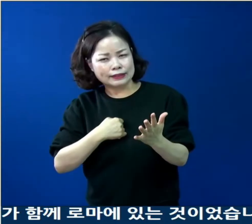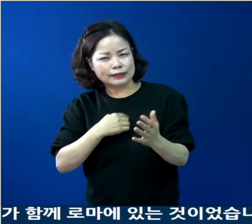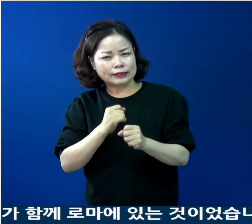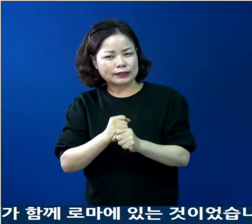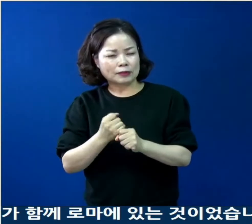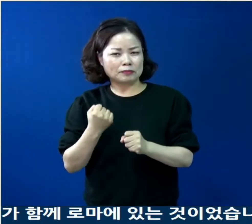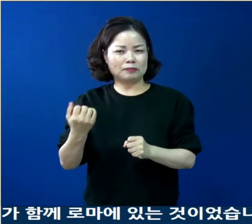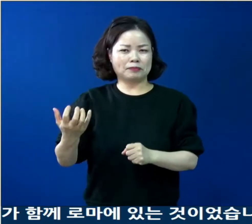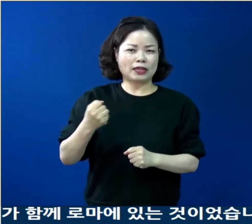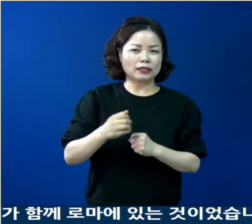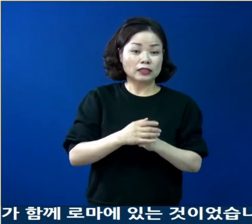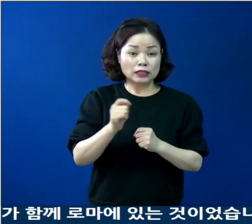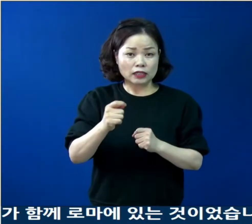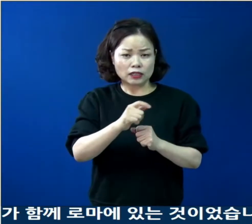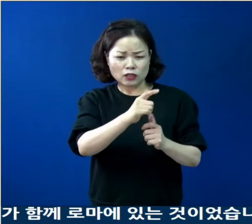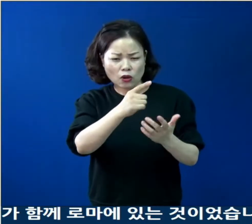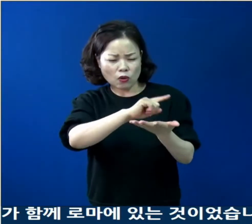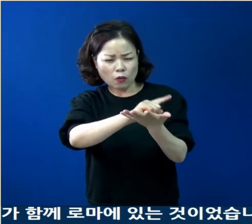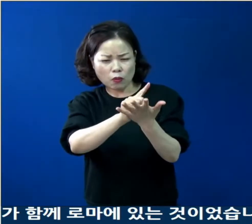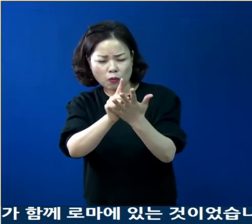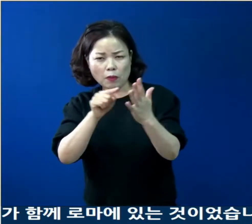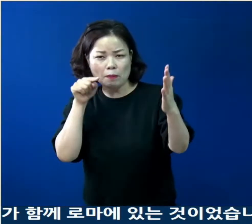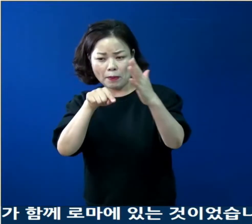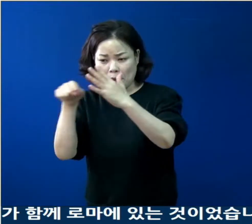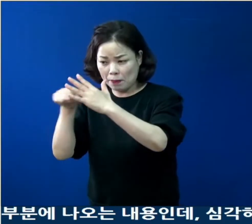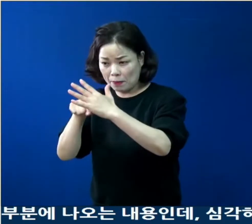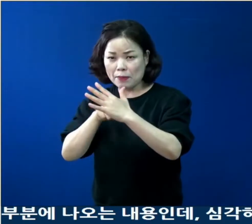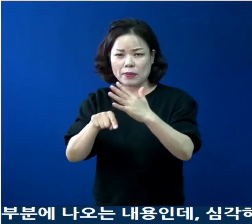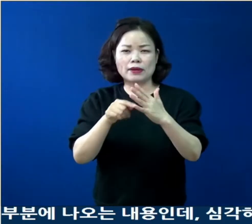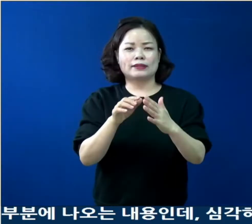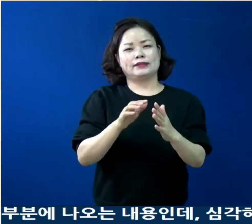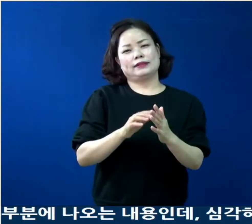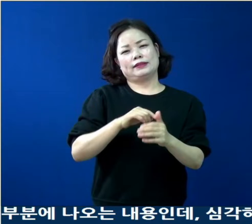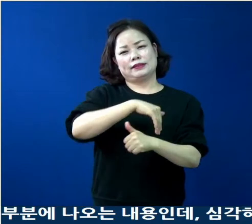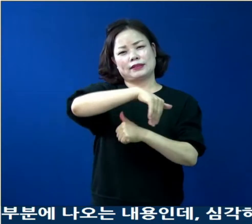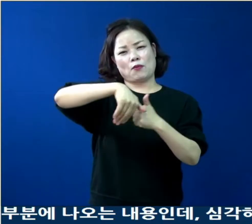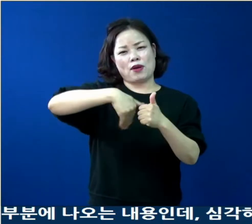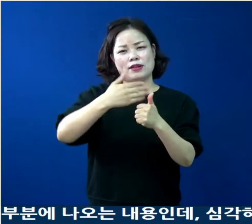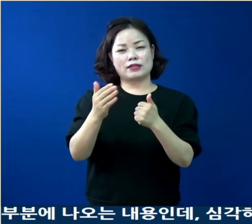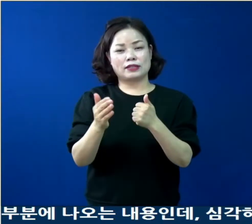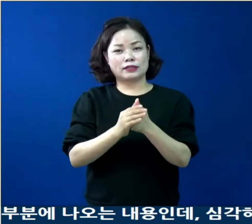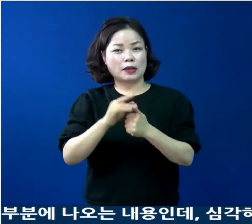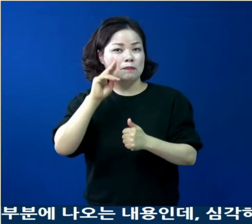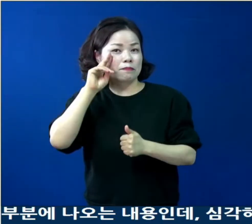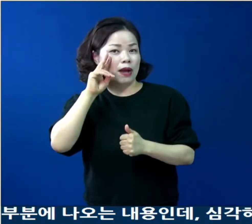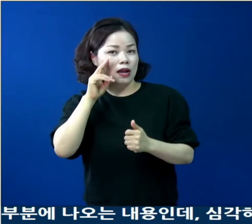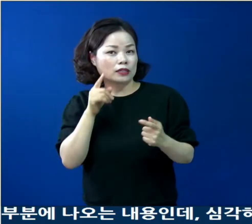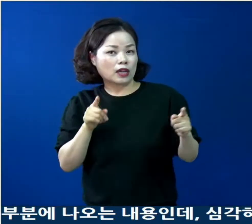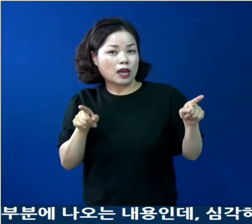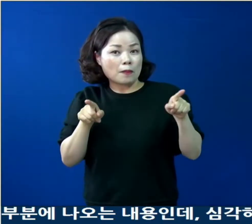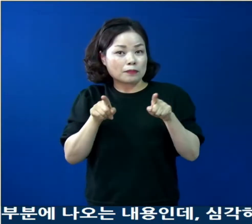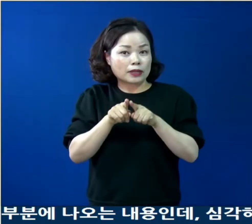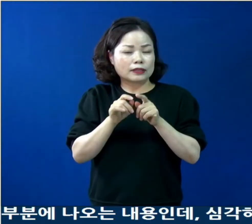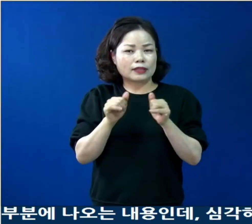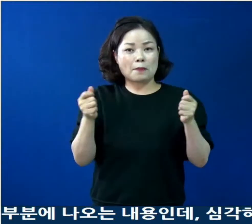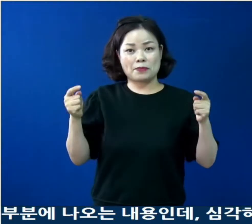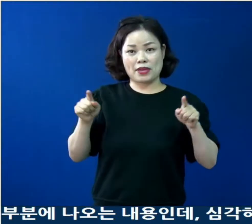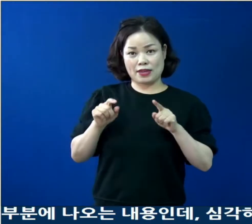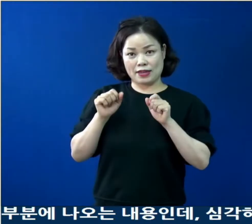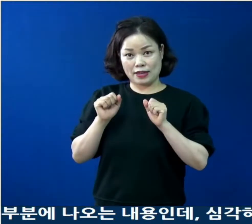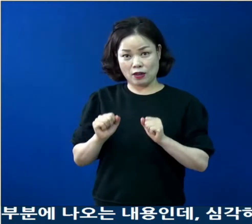집을 얻어서 그 집에 여러 사람들이 출입이 가능했던 그런 상황이었기 때문에 바울의 동역자들이 그 곁에